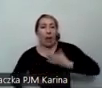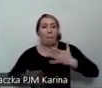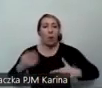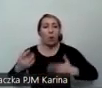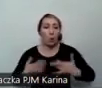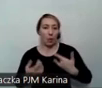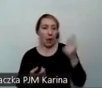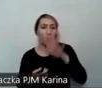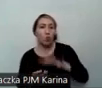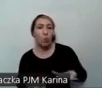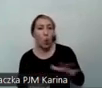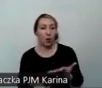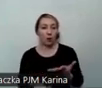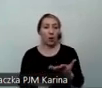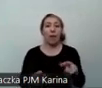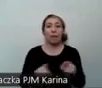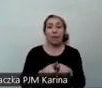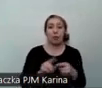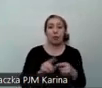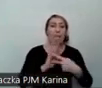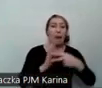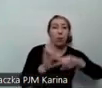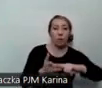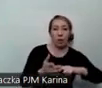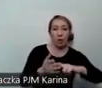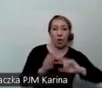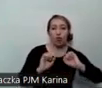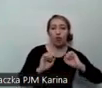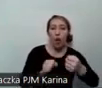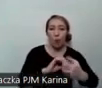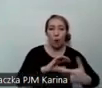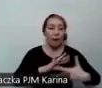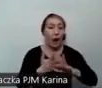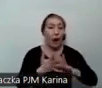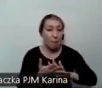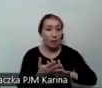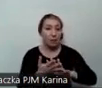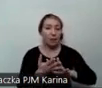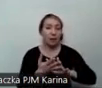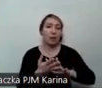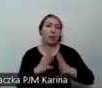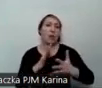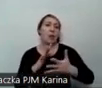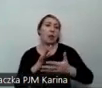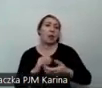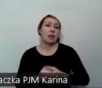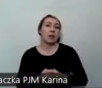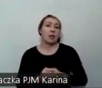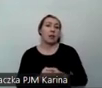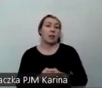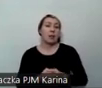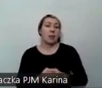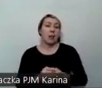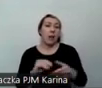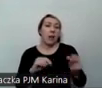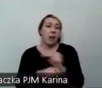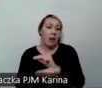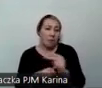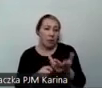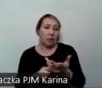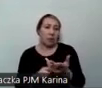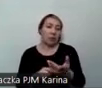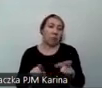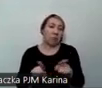też do planowania działań rehabilitacyjnych, rewalidacyjnych,